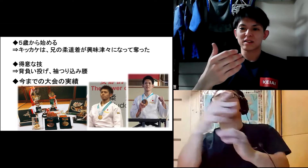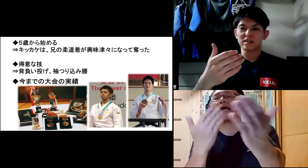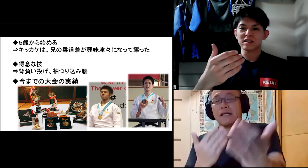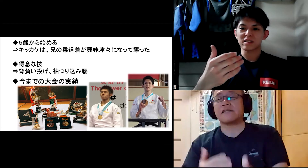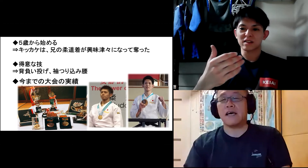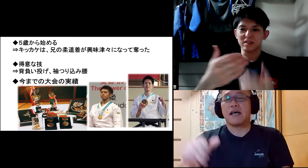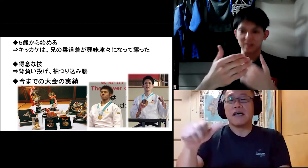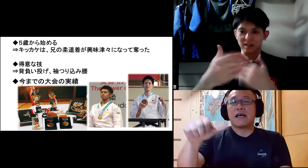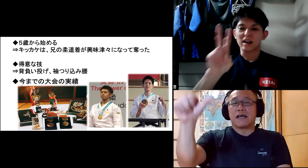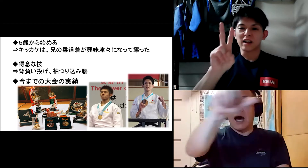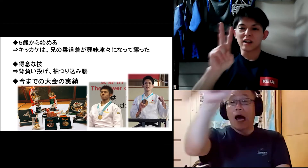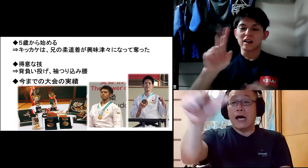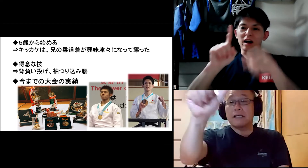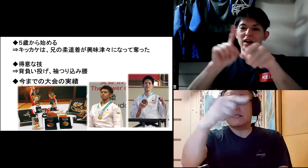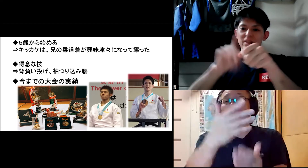アジア大会ですね。